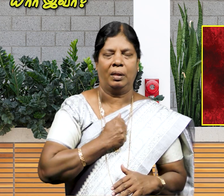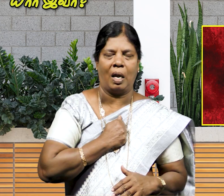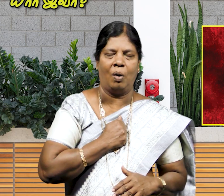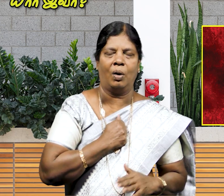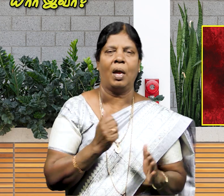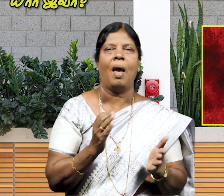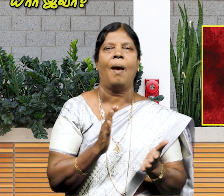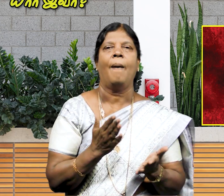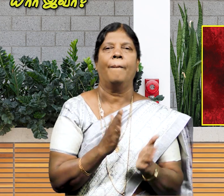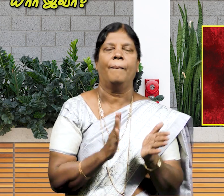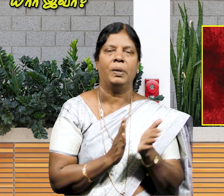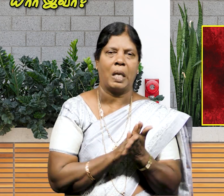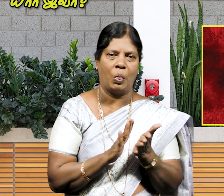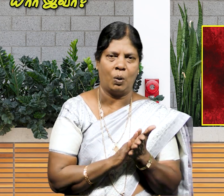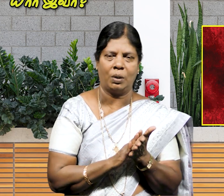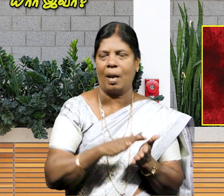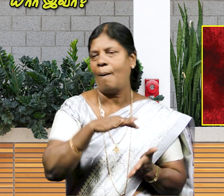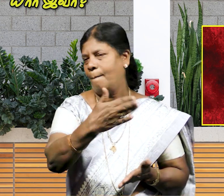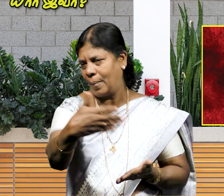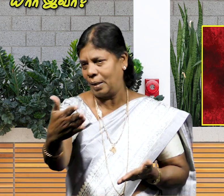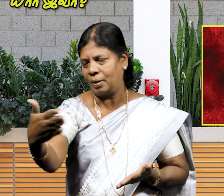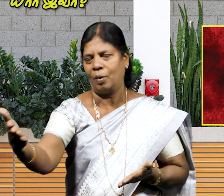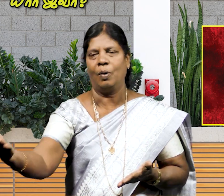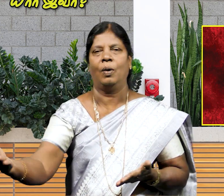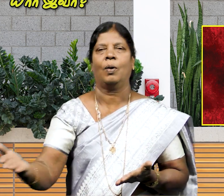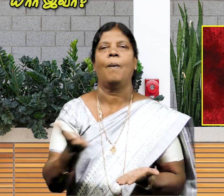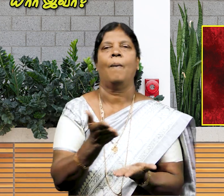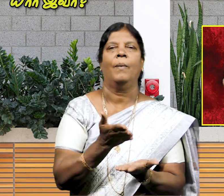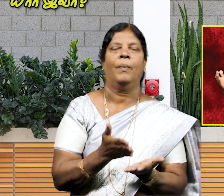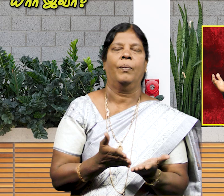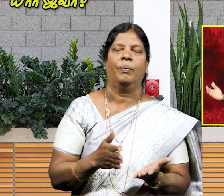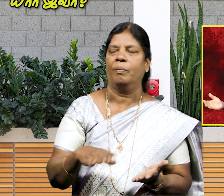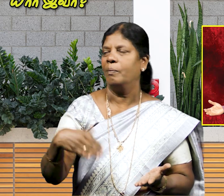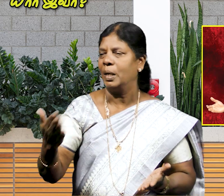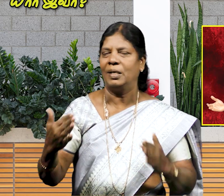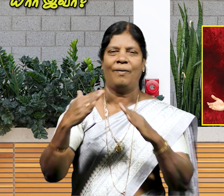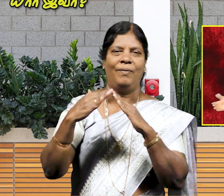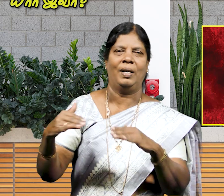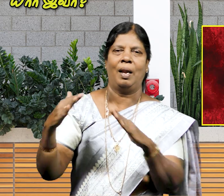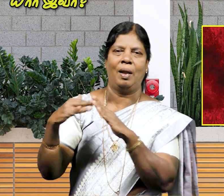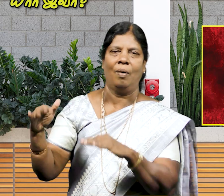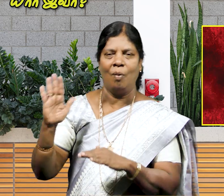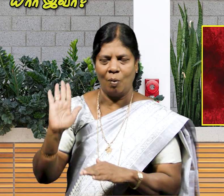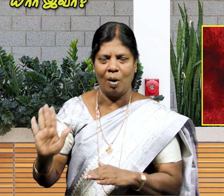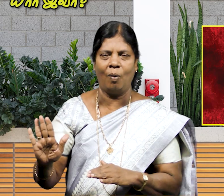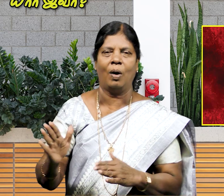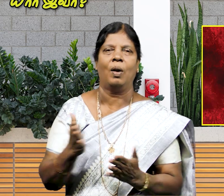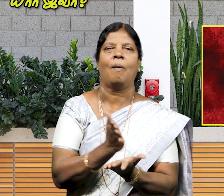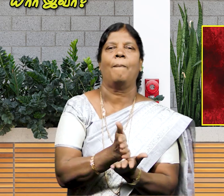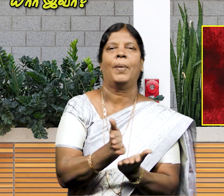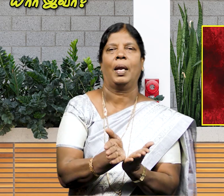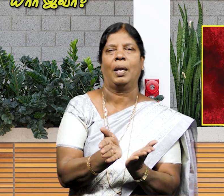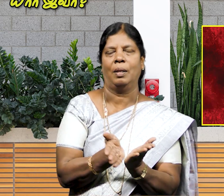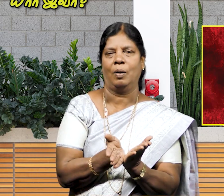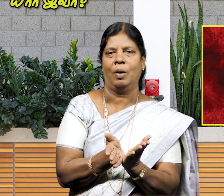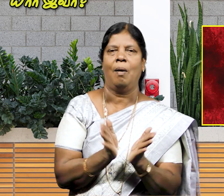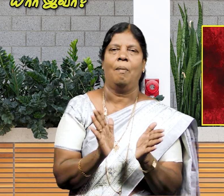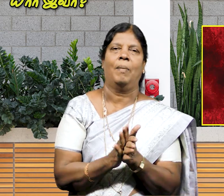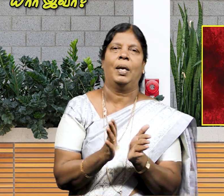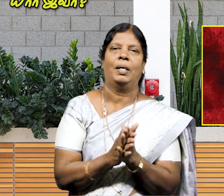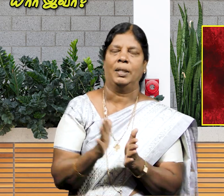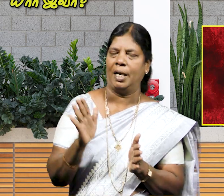தனது மகிழ்ச்சியை மற்ற மக்களோடும் அயல்வாசிகளோடும் அவன் பகிர்ந்து கொண்டு